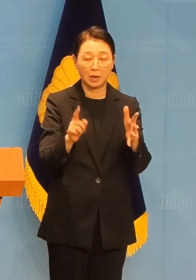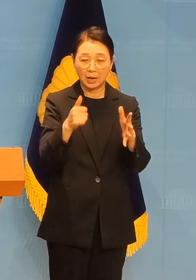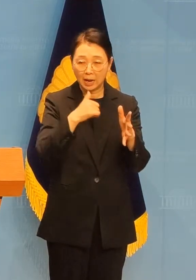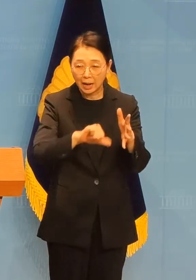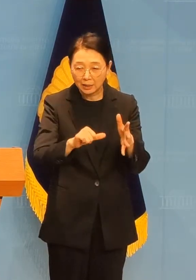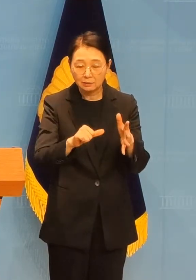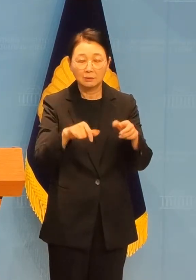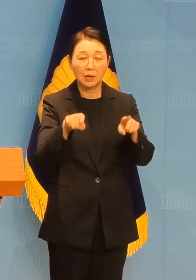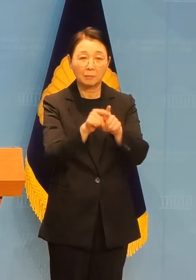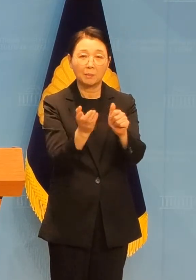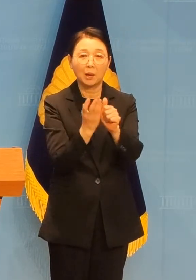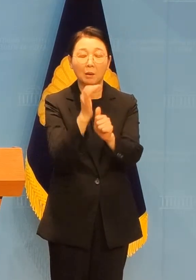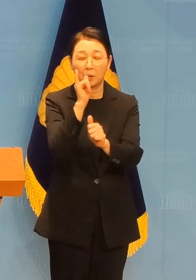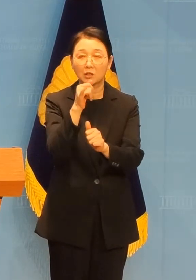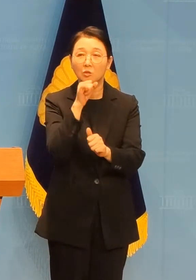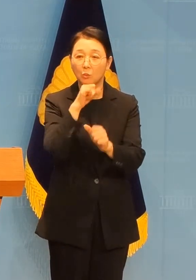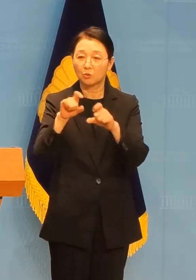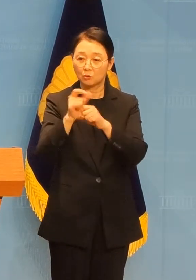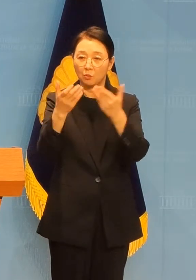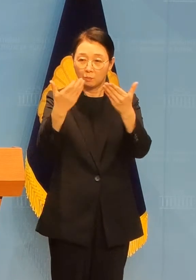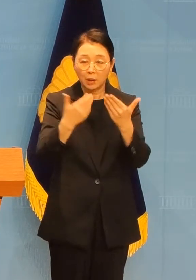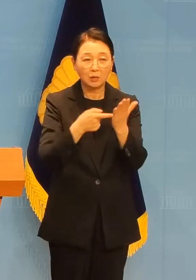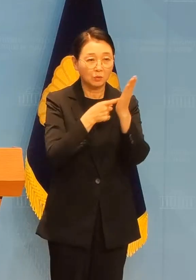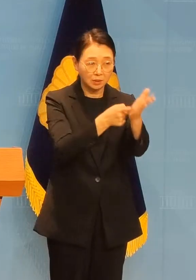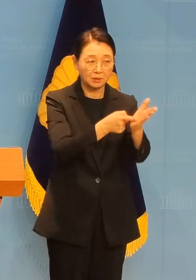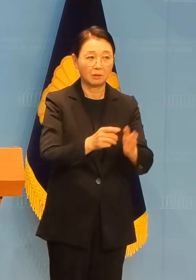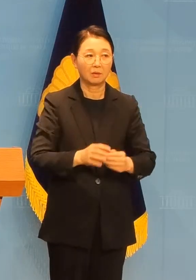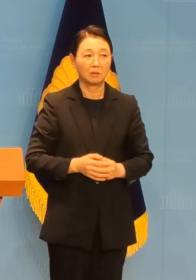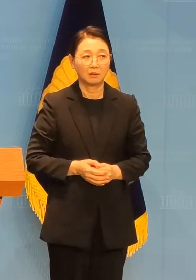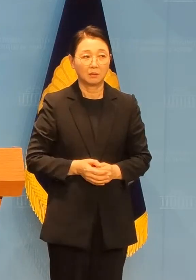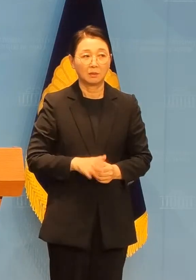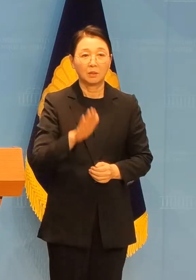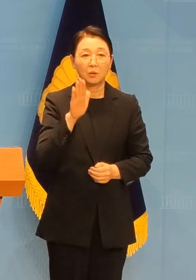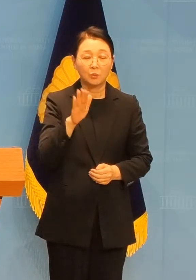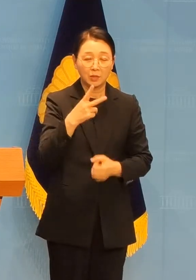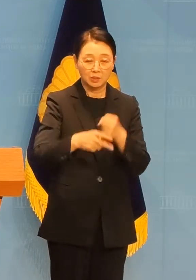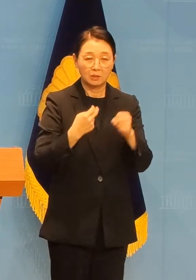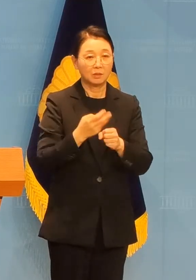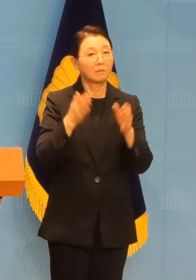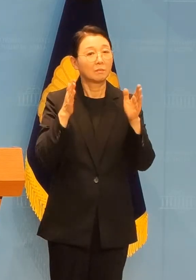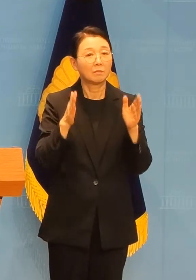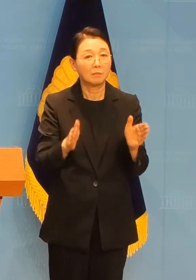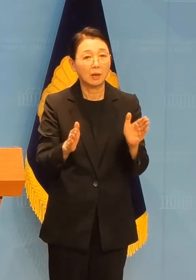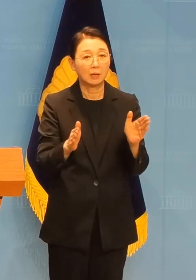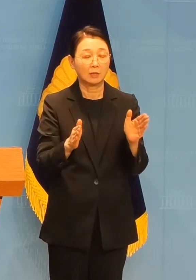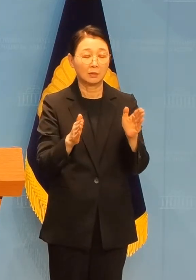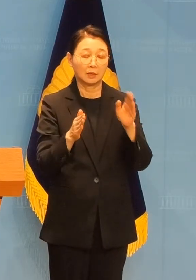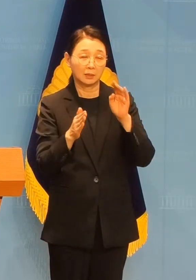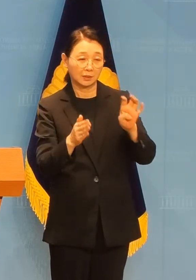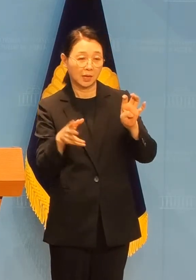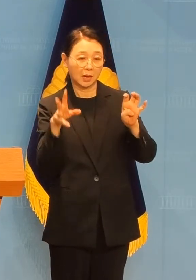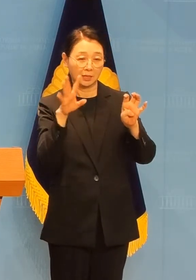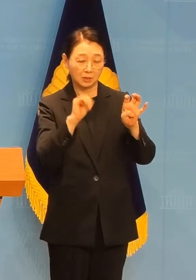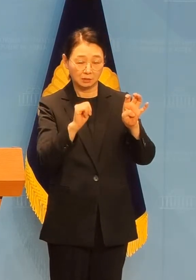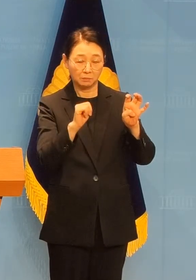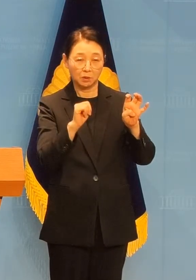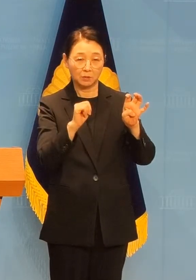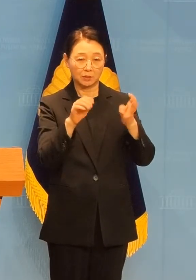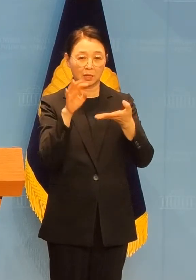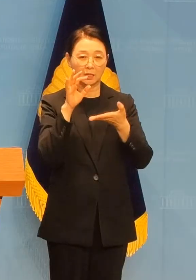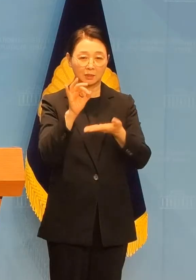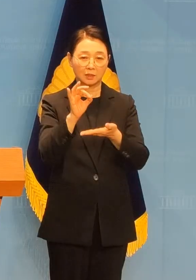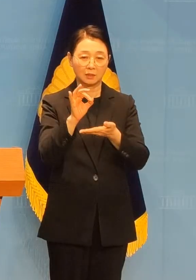추가로 받아서 청약을 넣었습니다. 그리고 2년 만에 40억이 넘는 재산 증식을